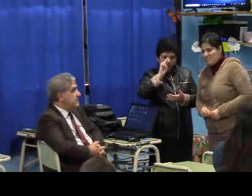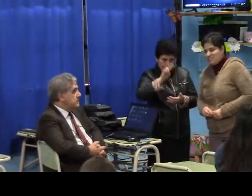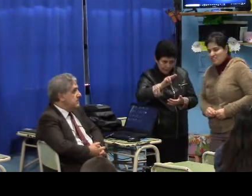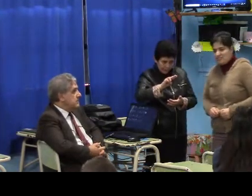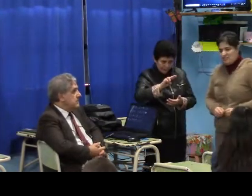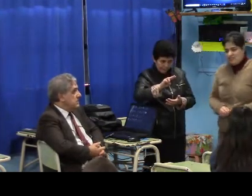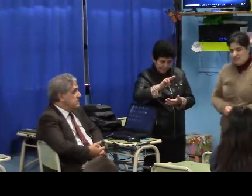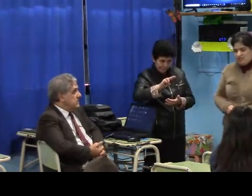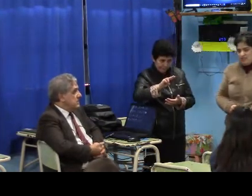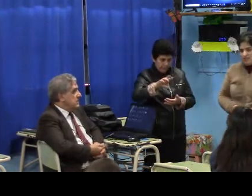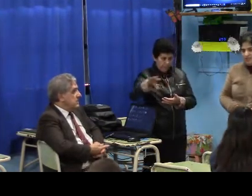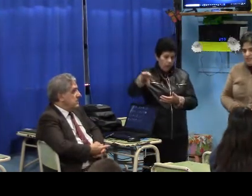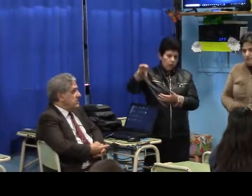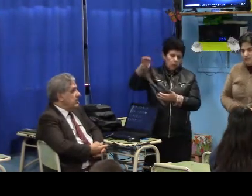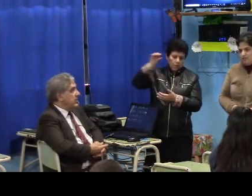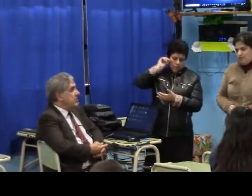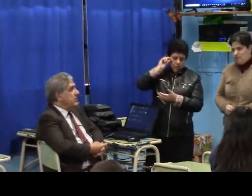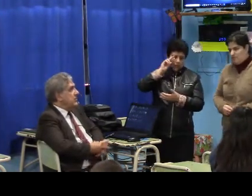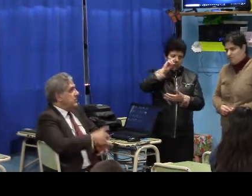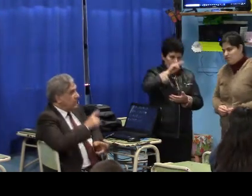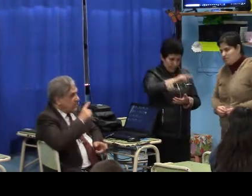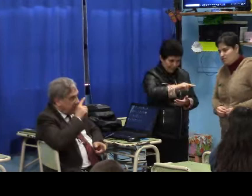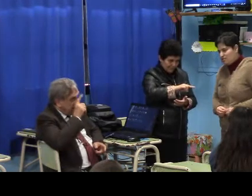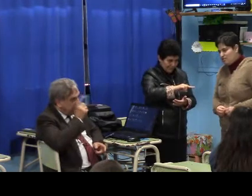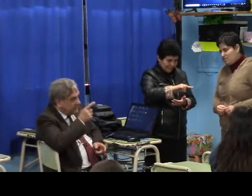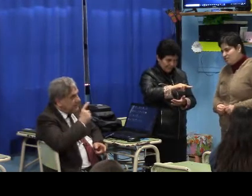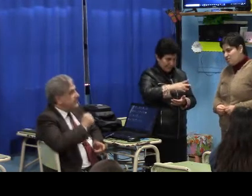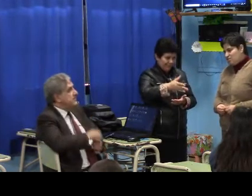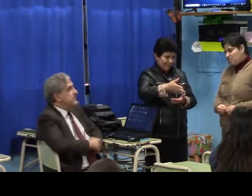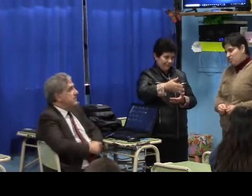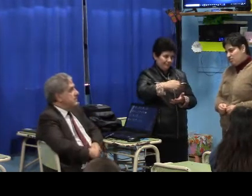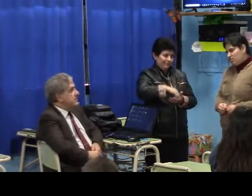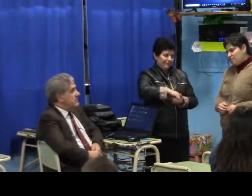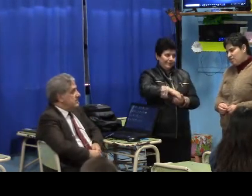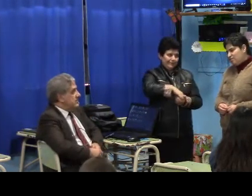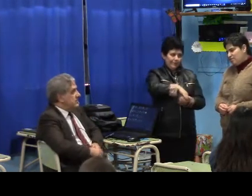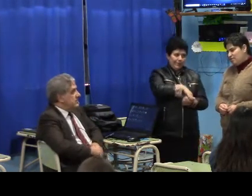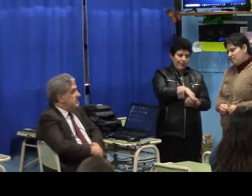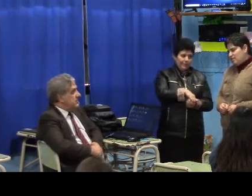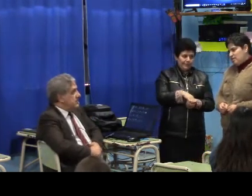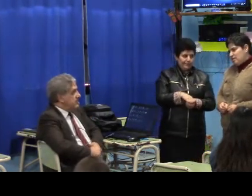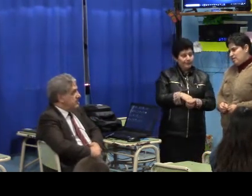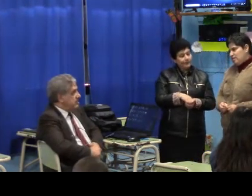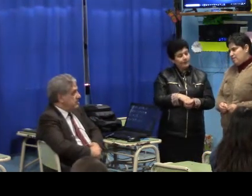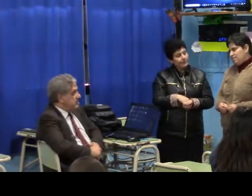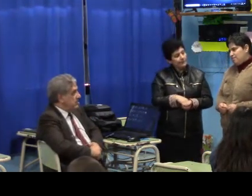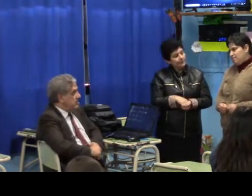Perfecto. Sí, o sea. Entonces no dice todo lo que pasa. No dice todo lo que pasa.